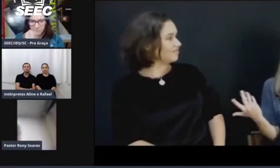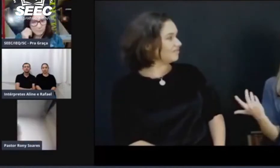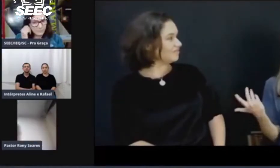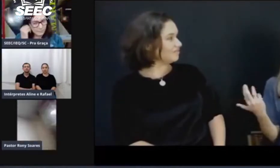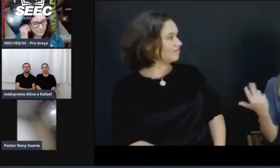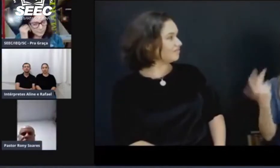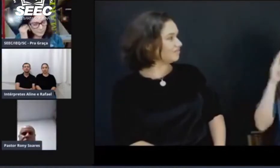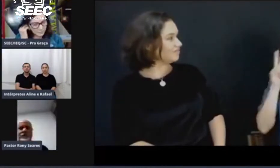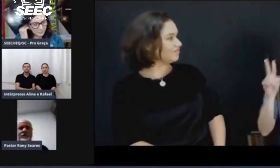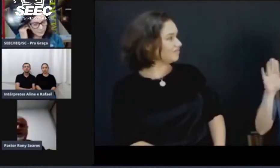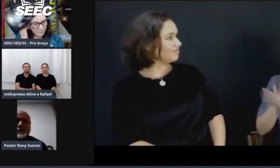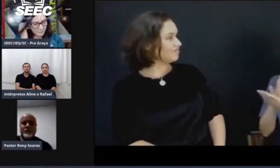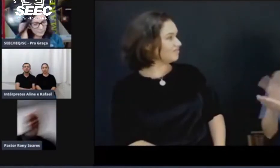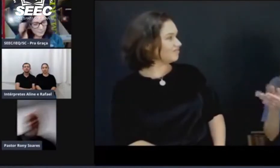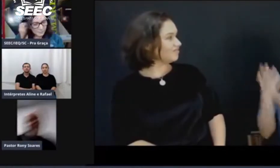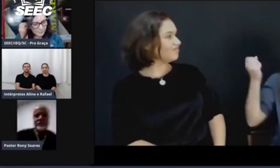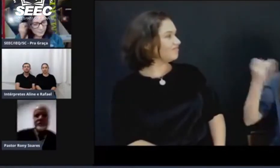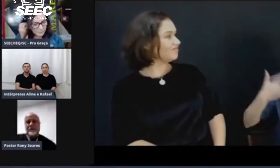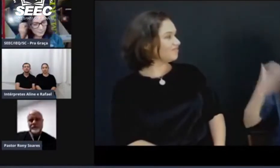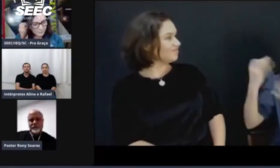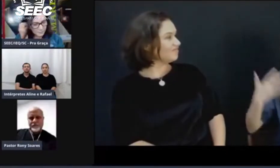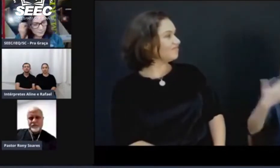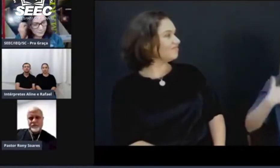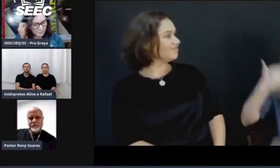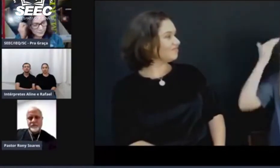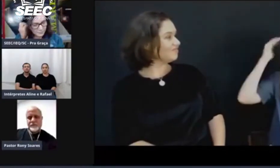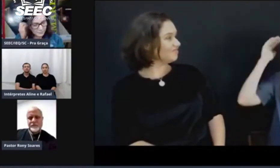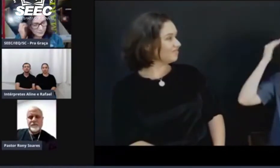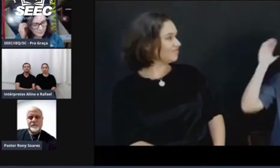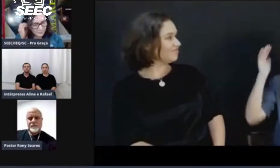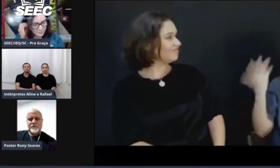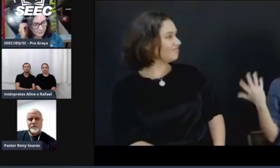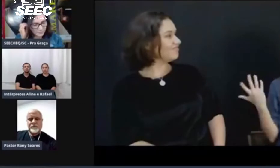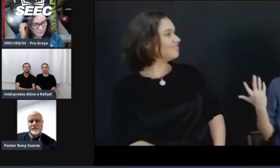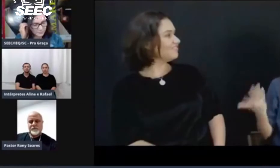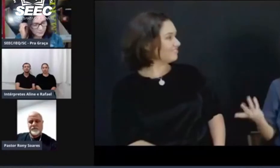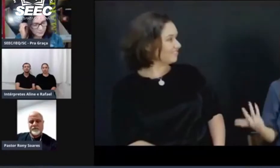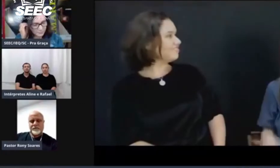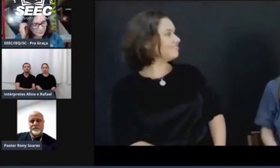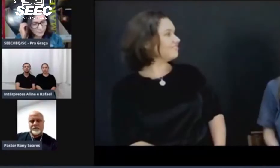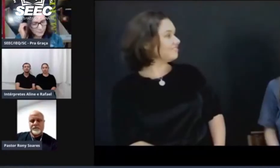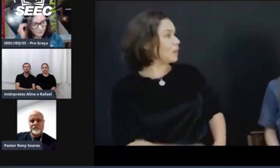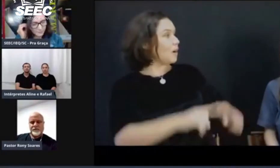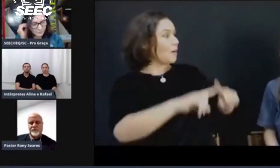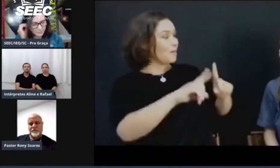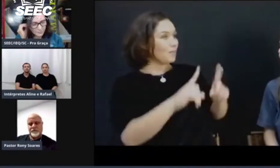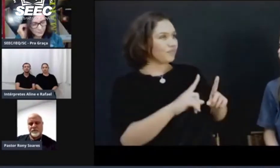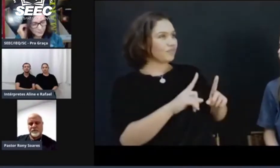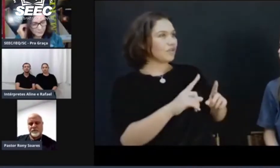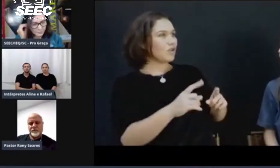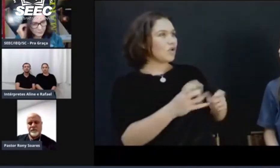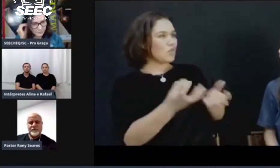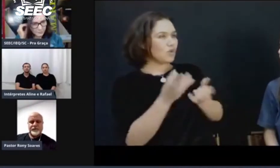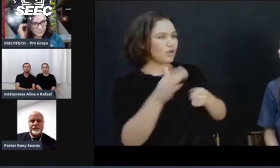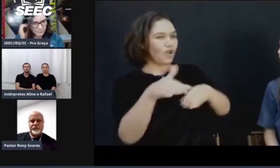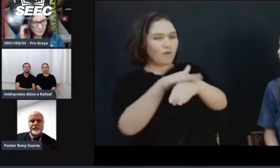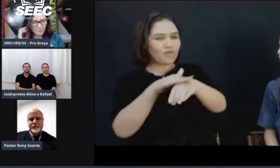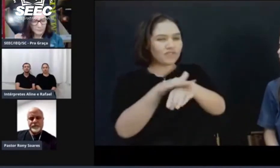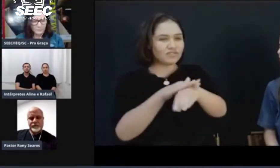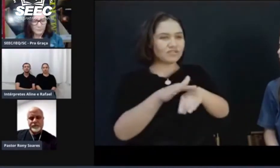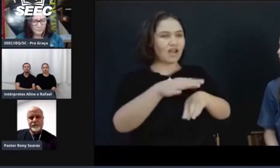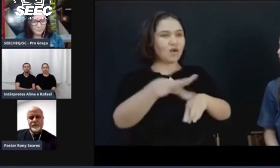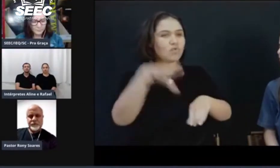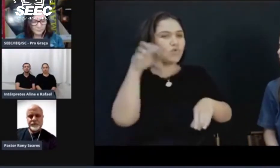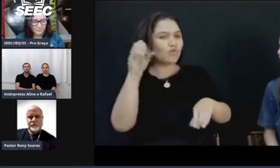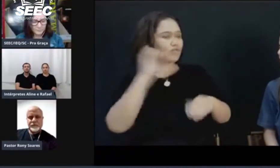Eu gosto muito da música. Eu sinto uma emoção muito forte. Quando o intérprete sinaliza e as expressões faciais,